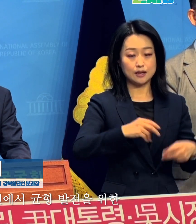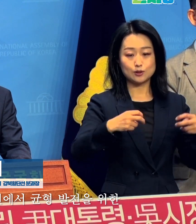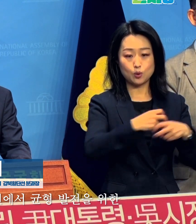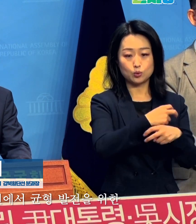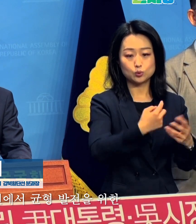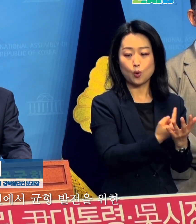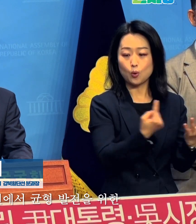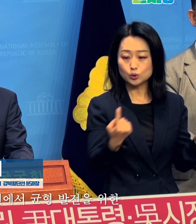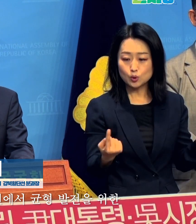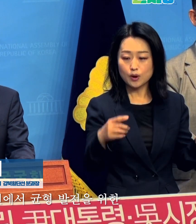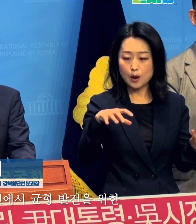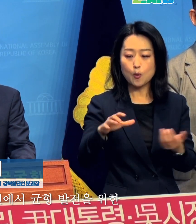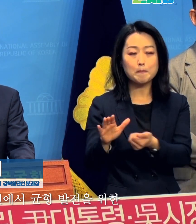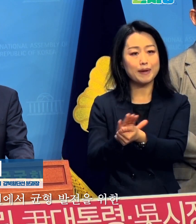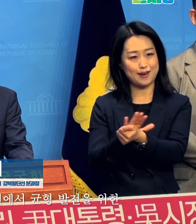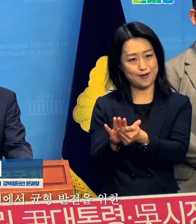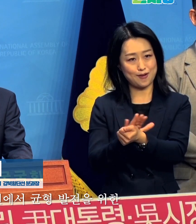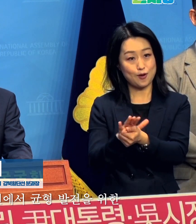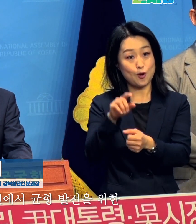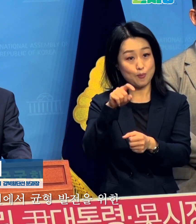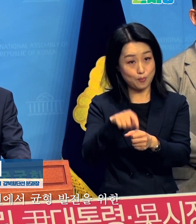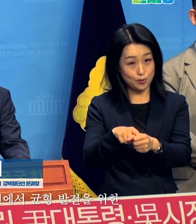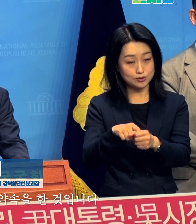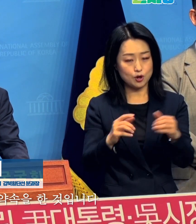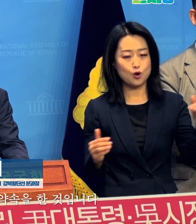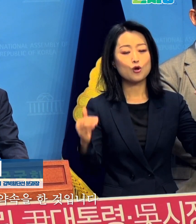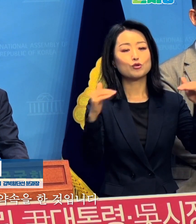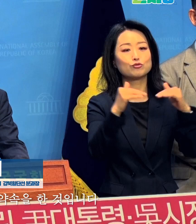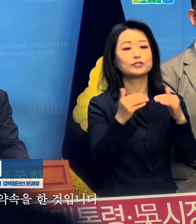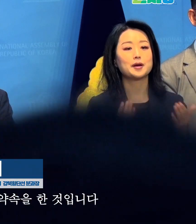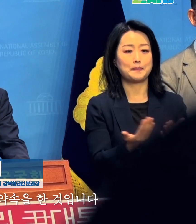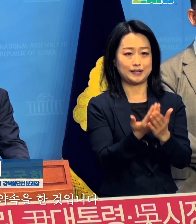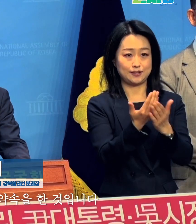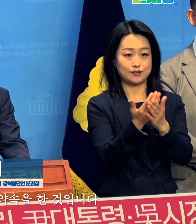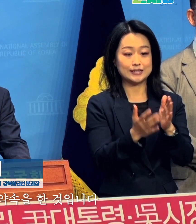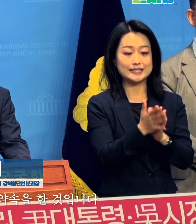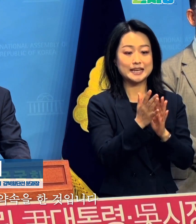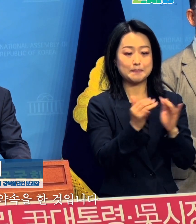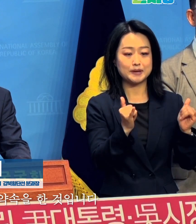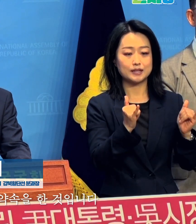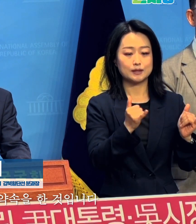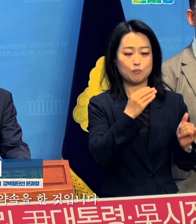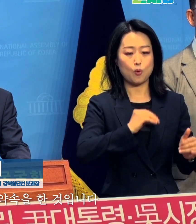교통소외지역에 대한 배려 차원에서 균형발전을 위한 시민복지로